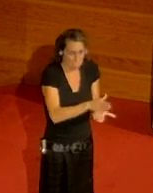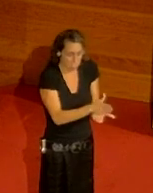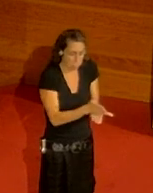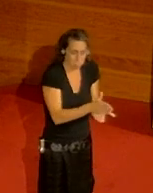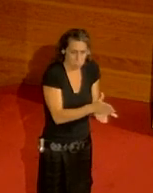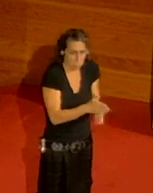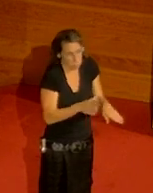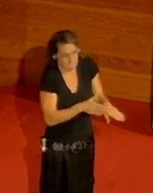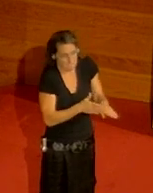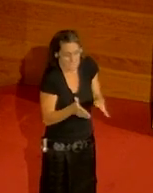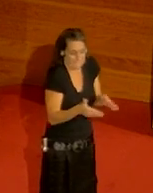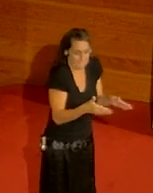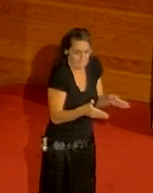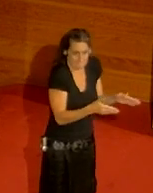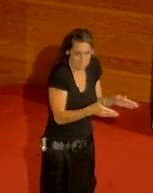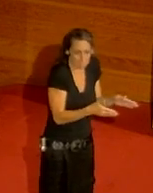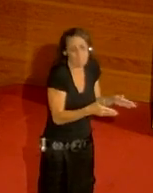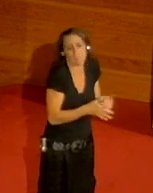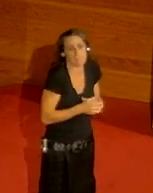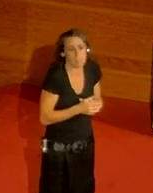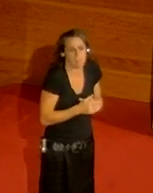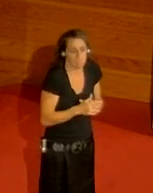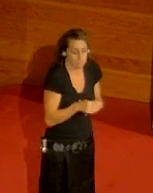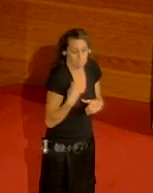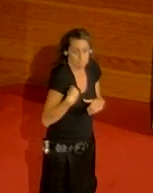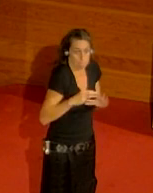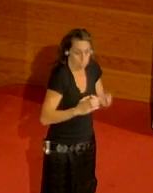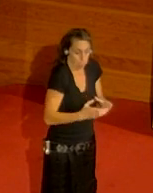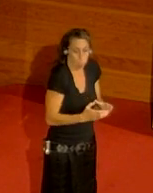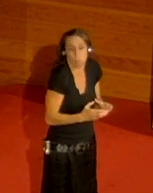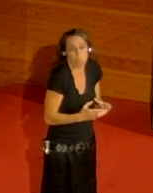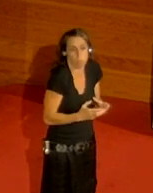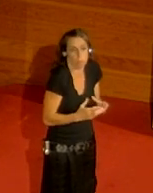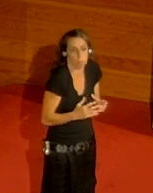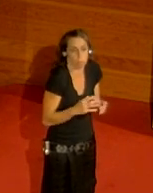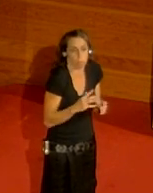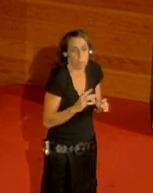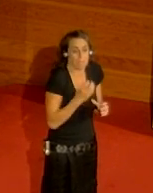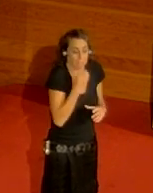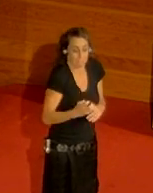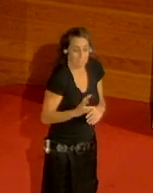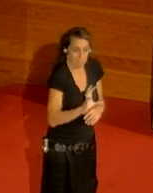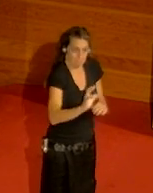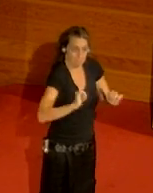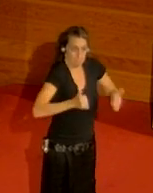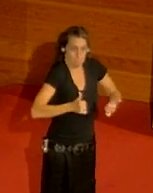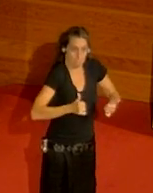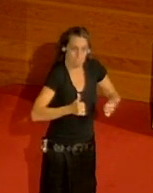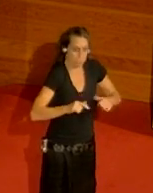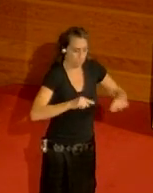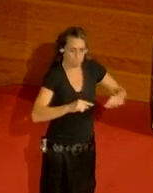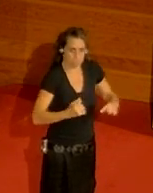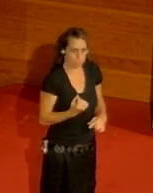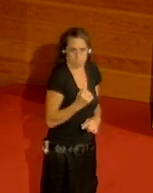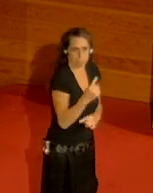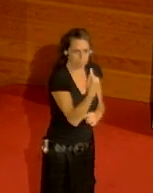el partido impulsor de Israel y el partido gobernante en los primeros años pues se quedó está en el